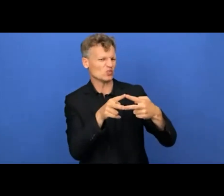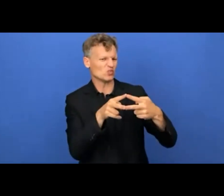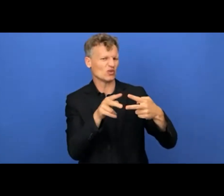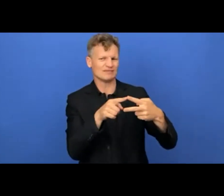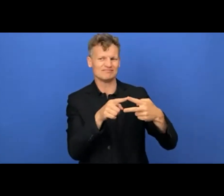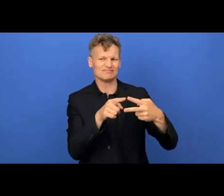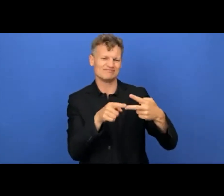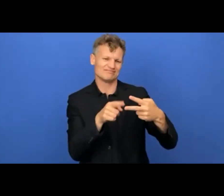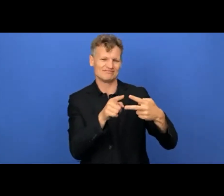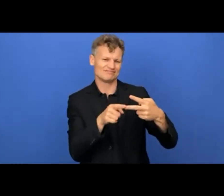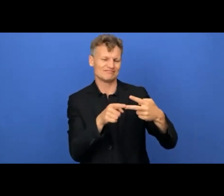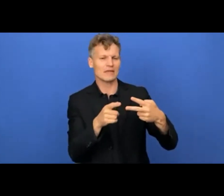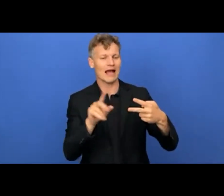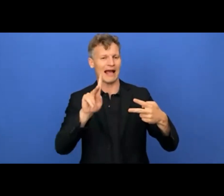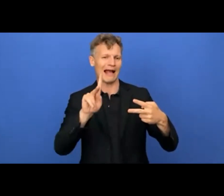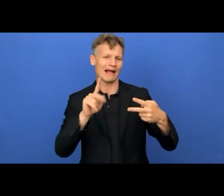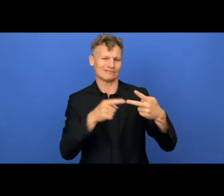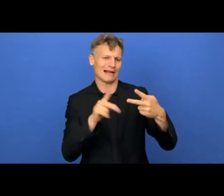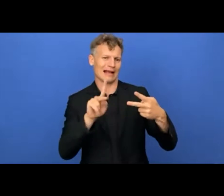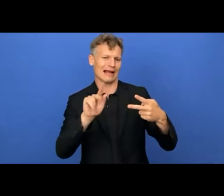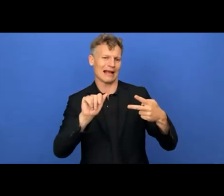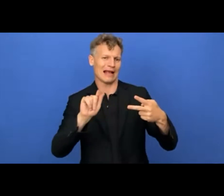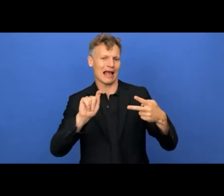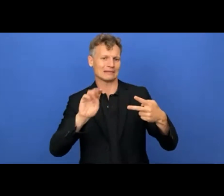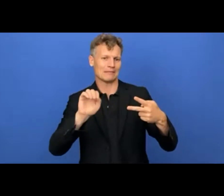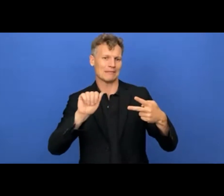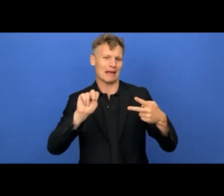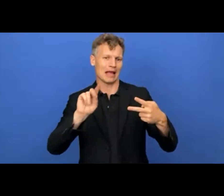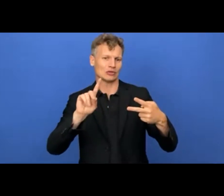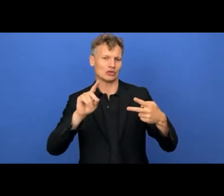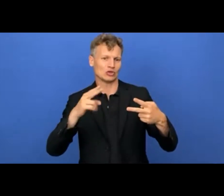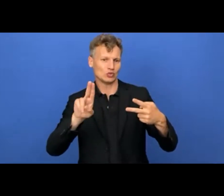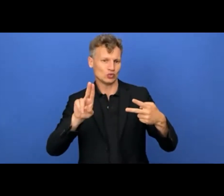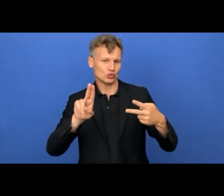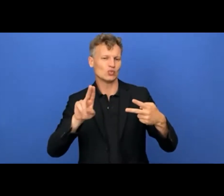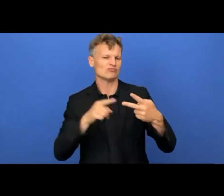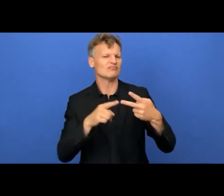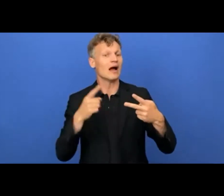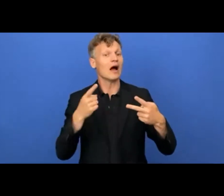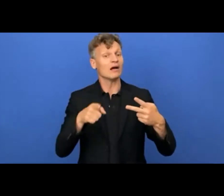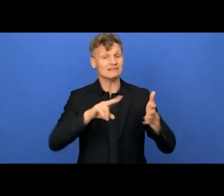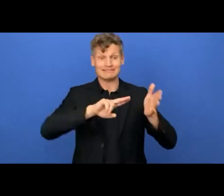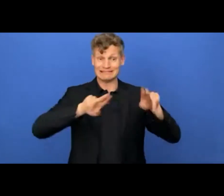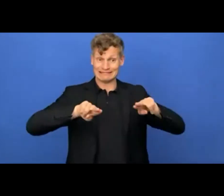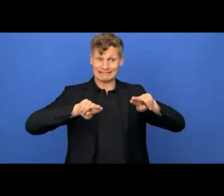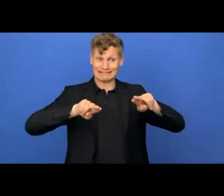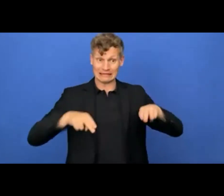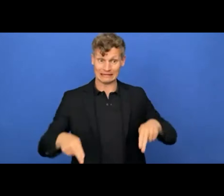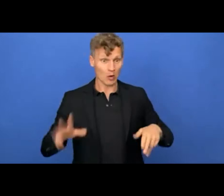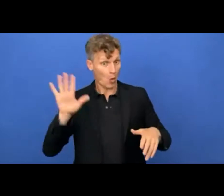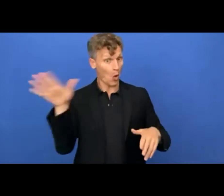Déclaration de Putrajaya et de Katmandou, qui sont des déclarations qui ont été signées par les ministres et les délégués de haut